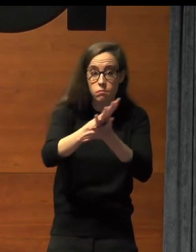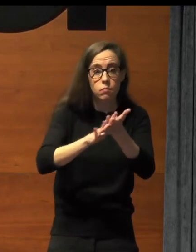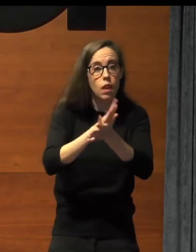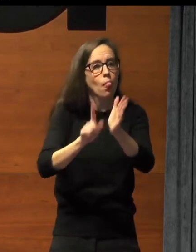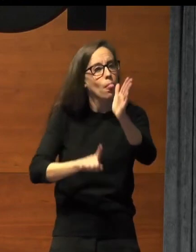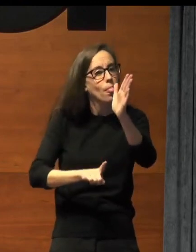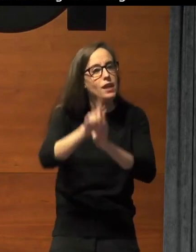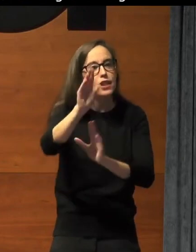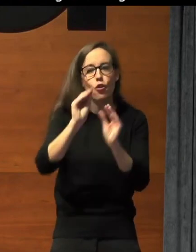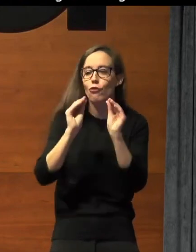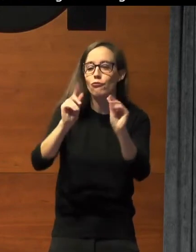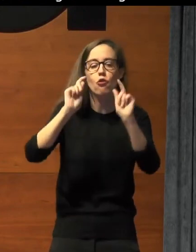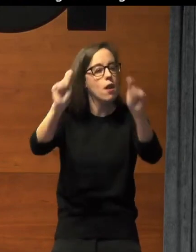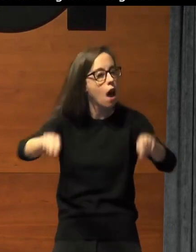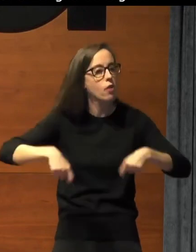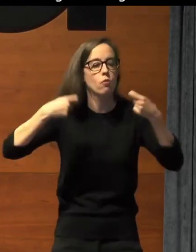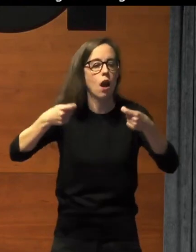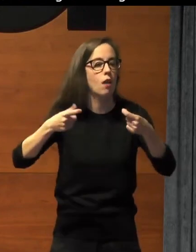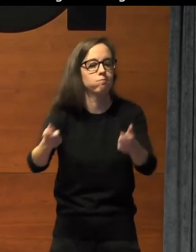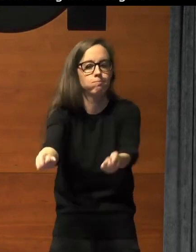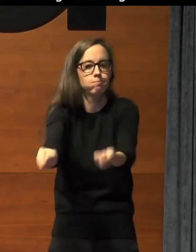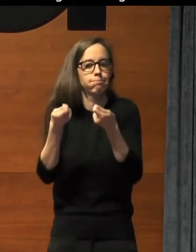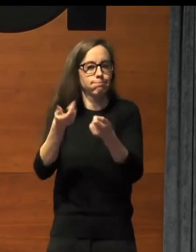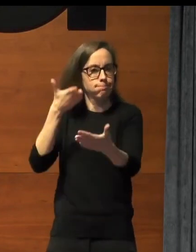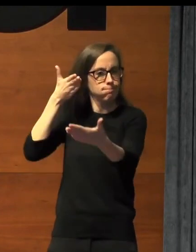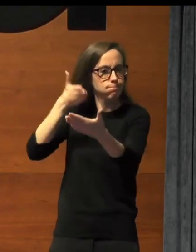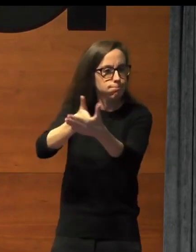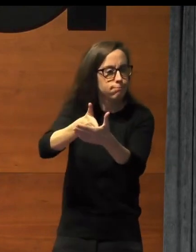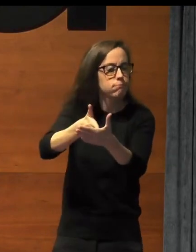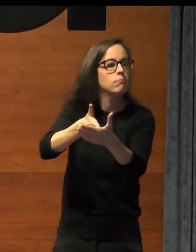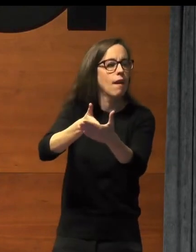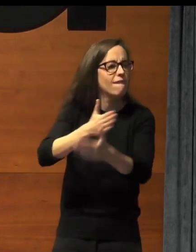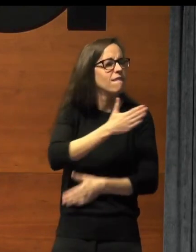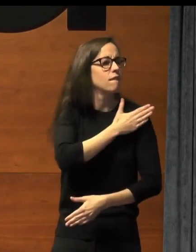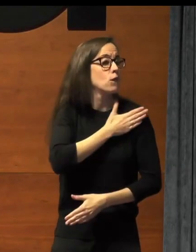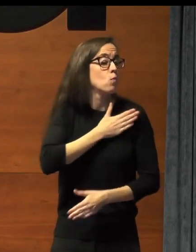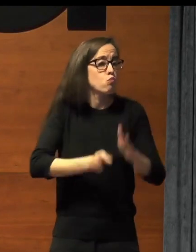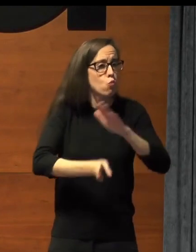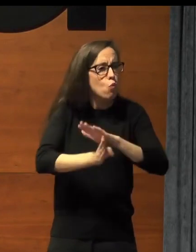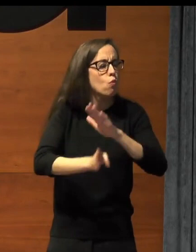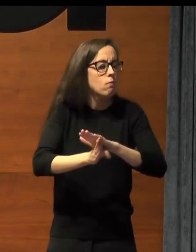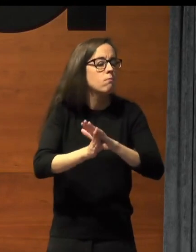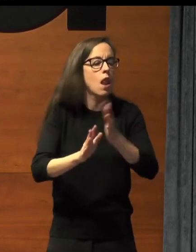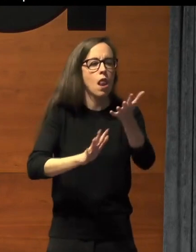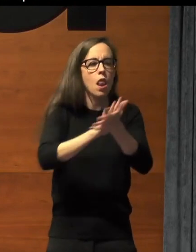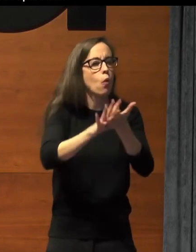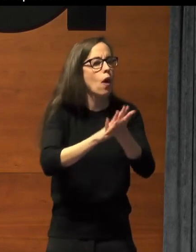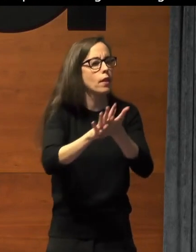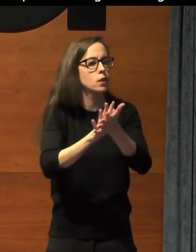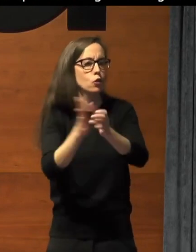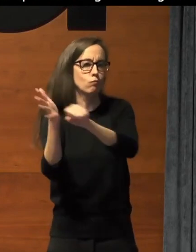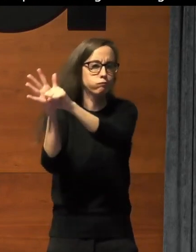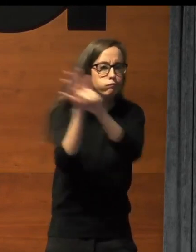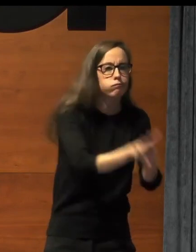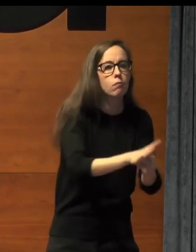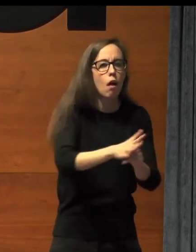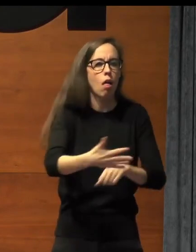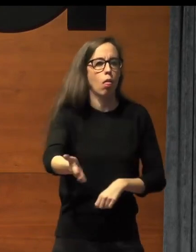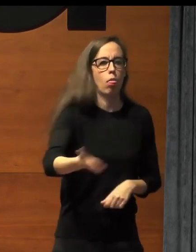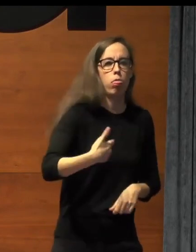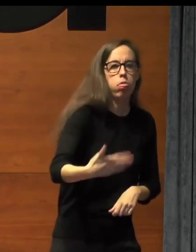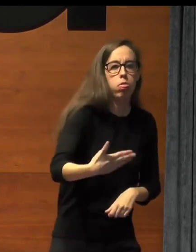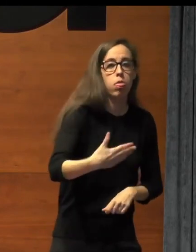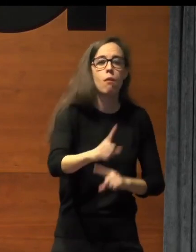signos. Siguieron años de prohibiciones en los que las lenguas de signos fueron denostadas y